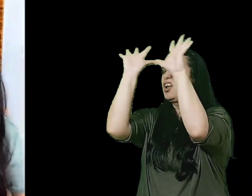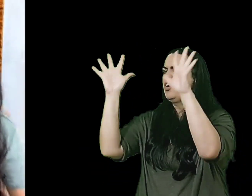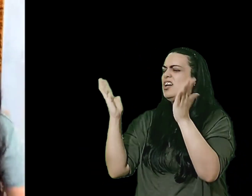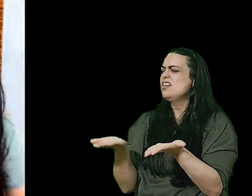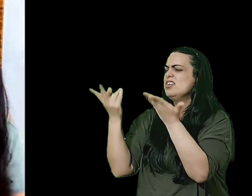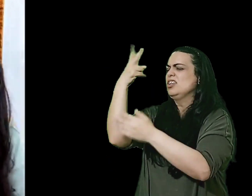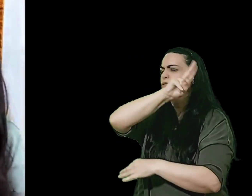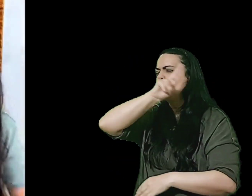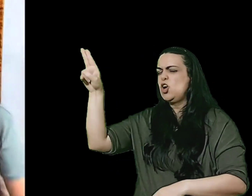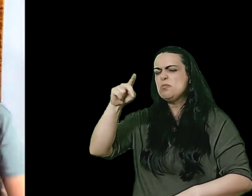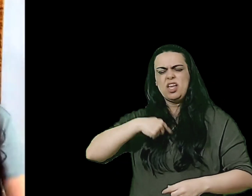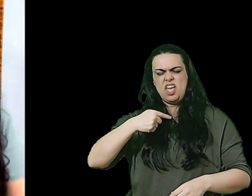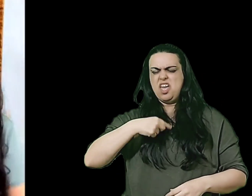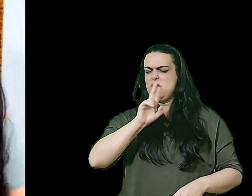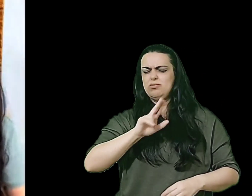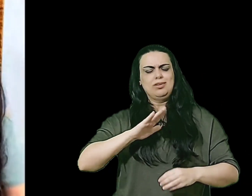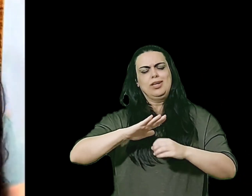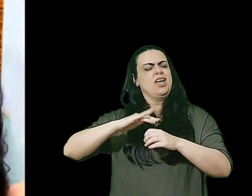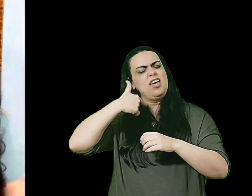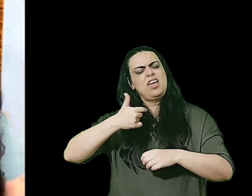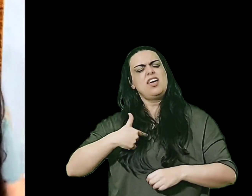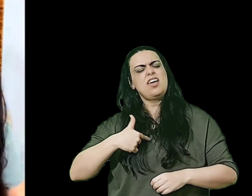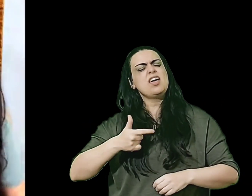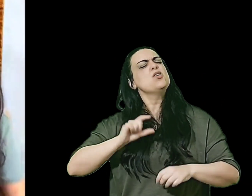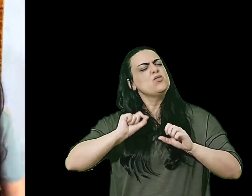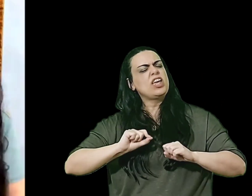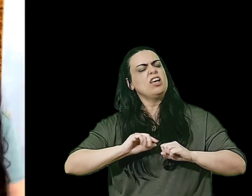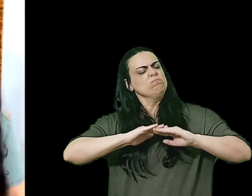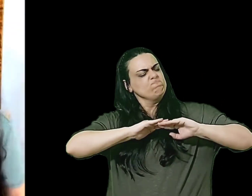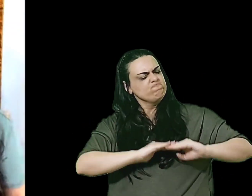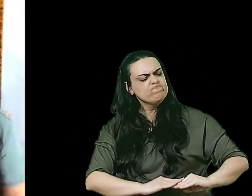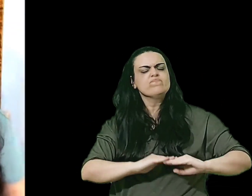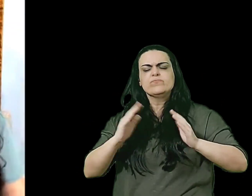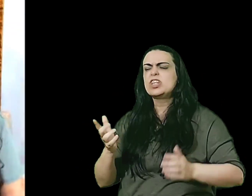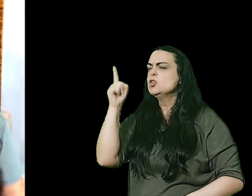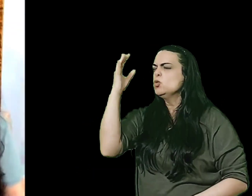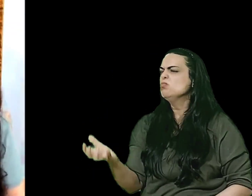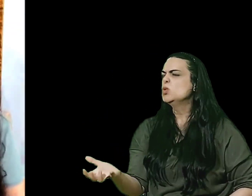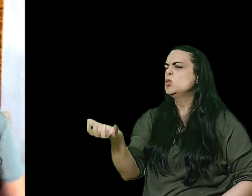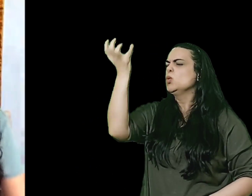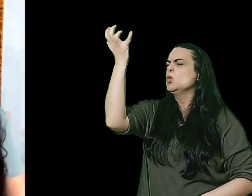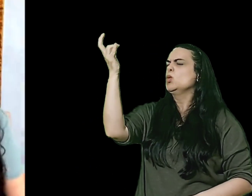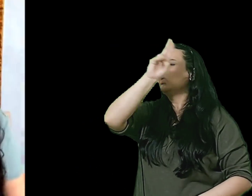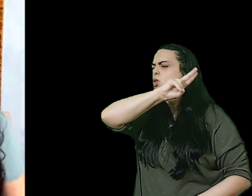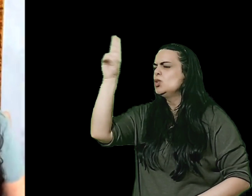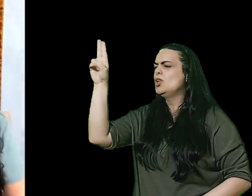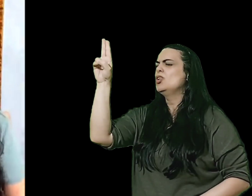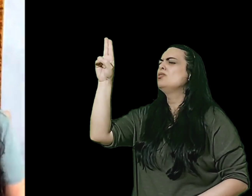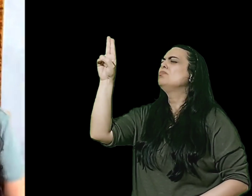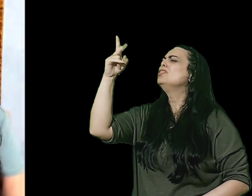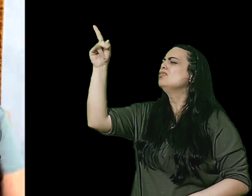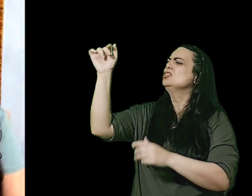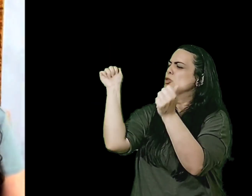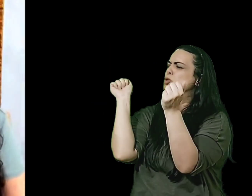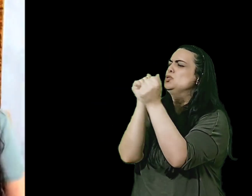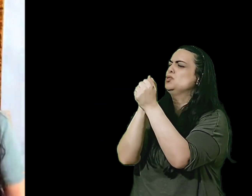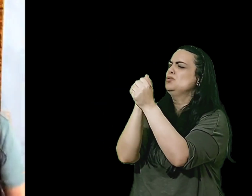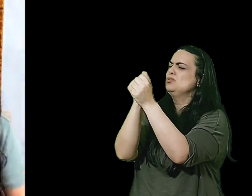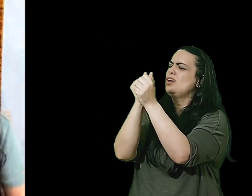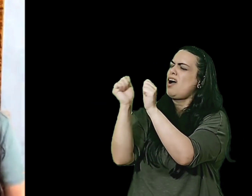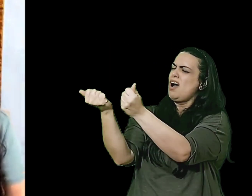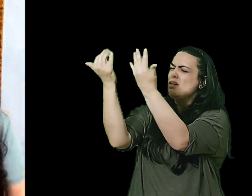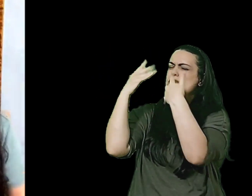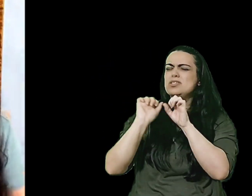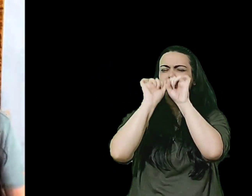não a nós, Senhor, não a nós, mas ao teu nome, a honra e a glória que é devida ao teu nome. Fica conosco ao longo de toda